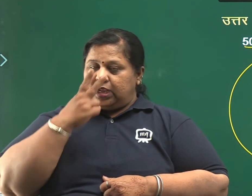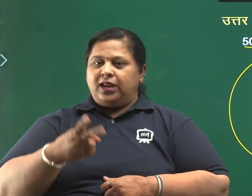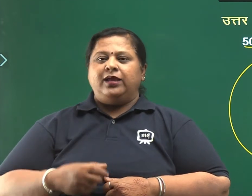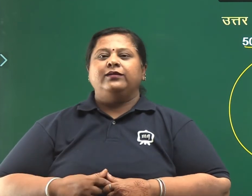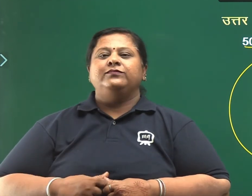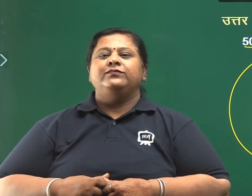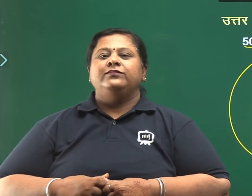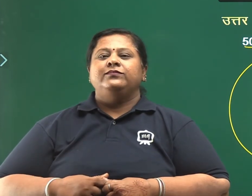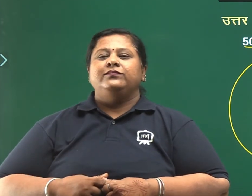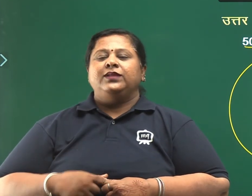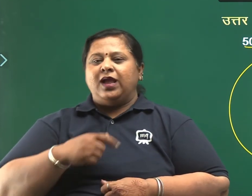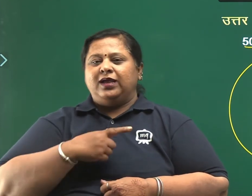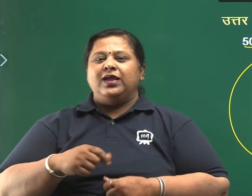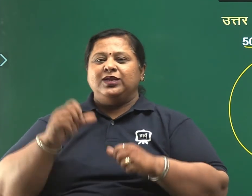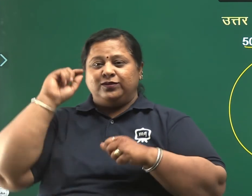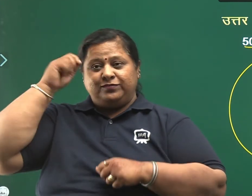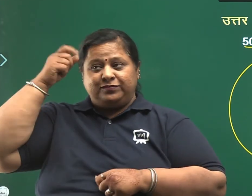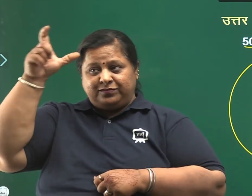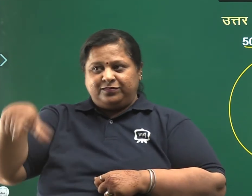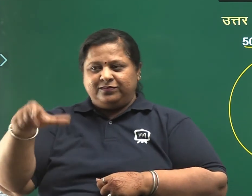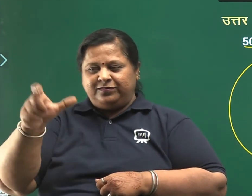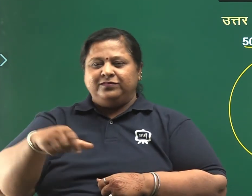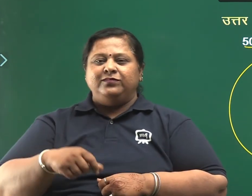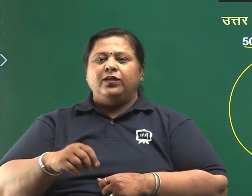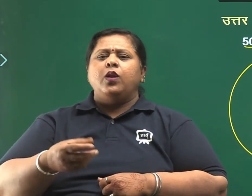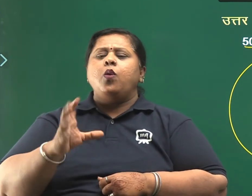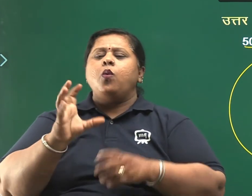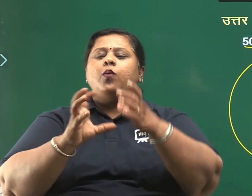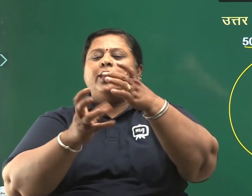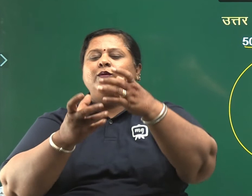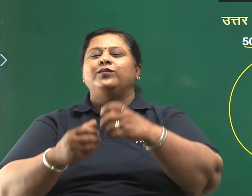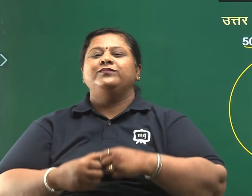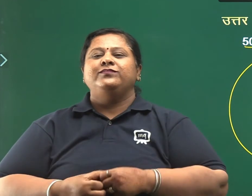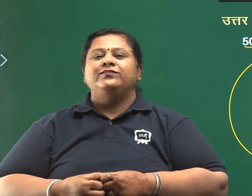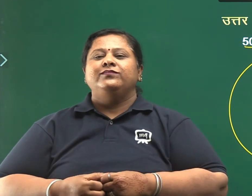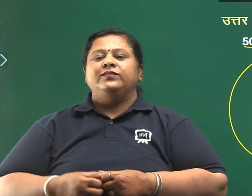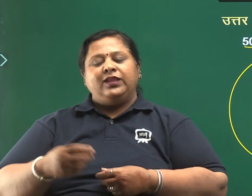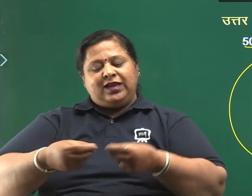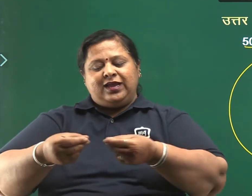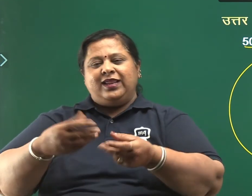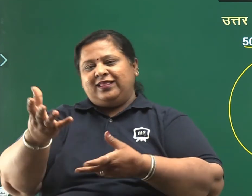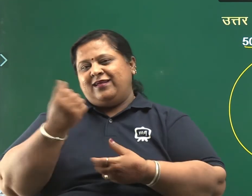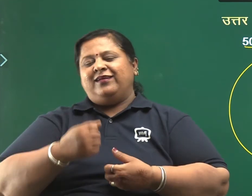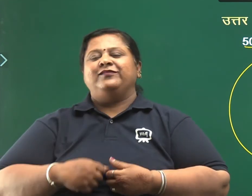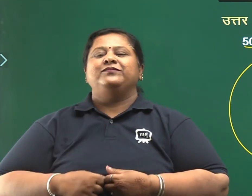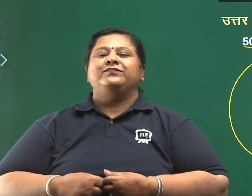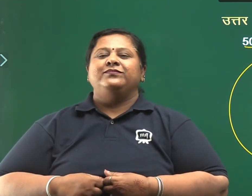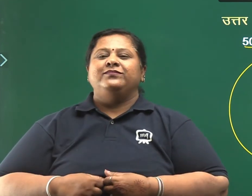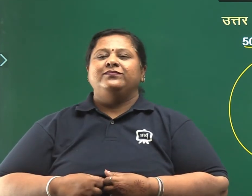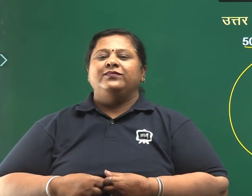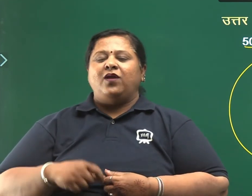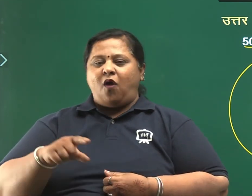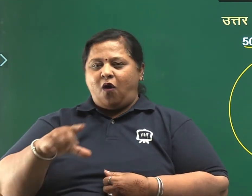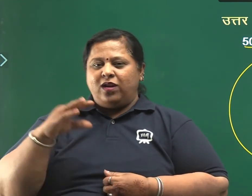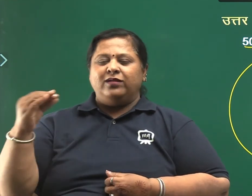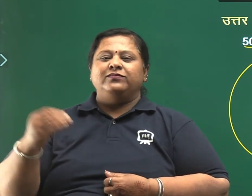हैं कि अंग्रेज लोटे को खरीद रहा है